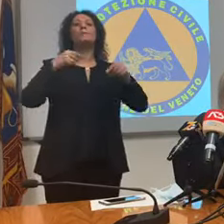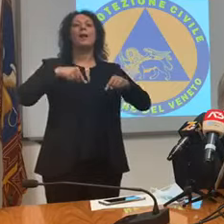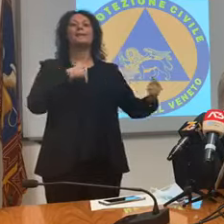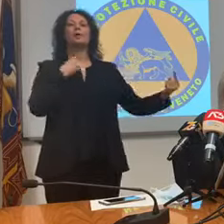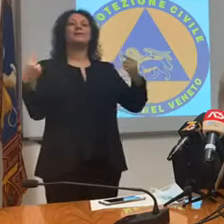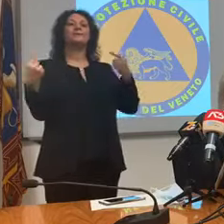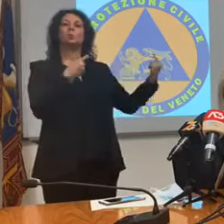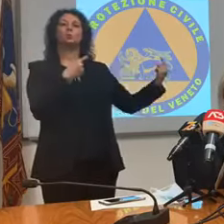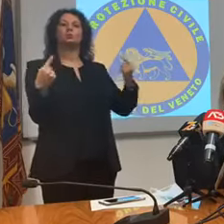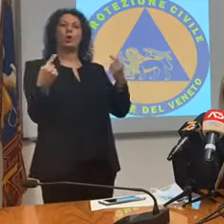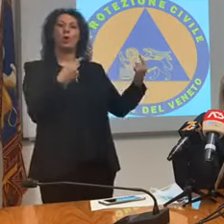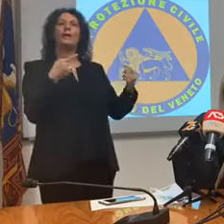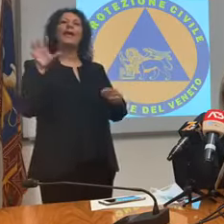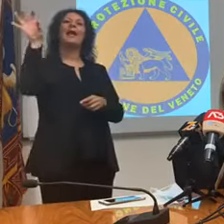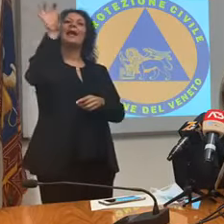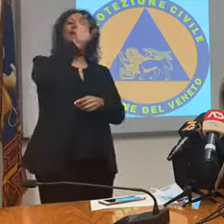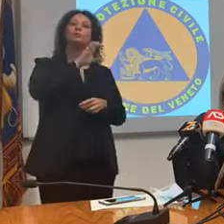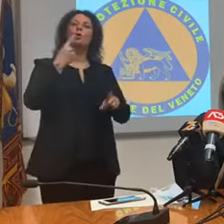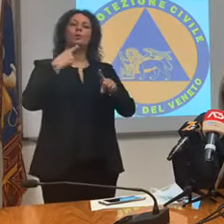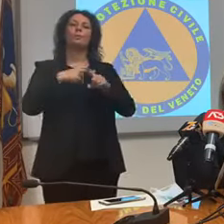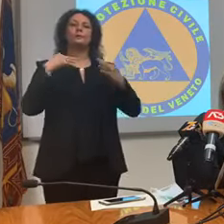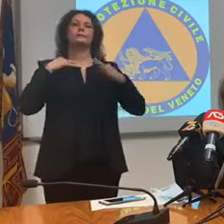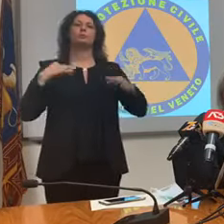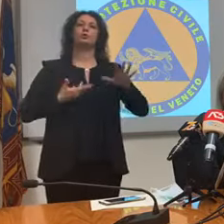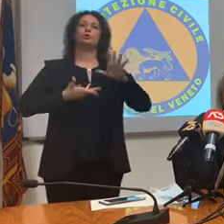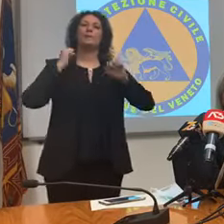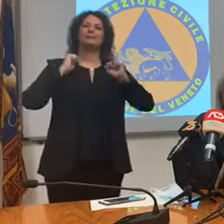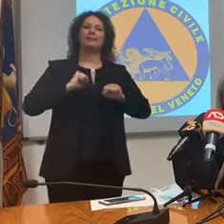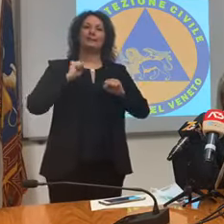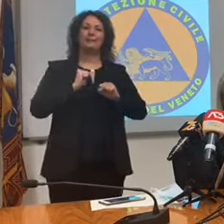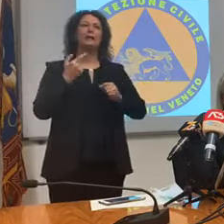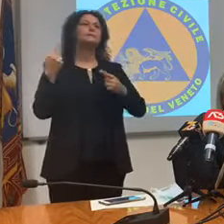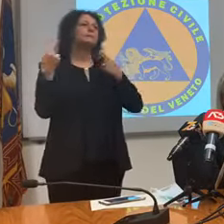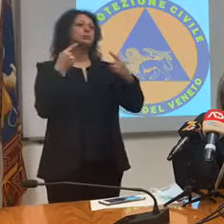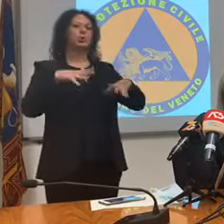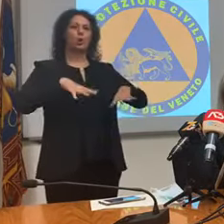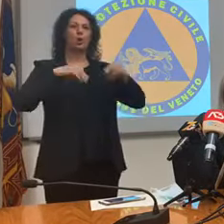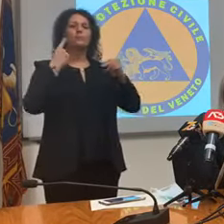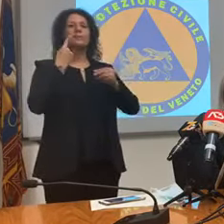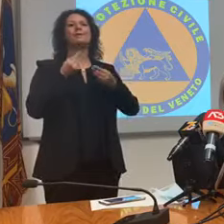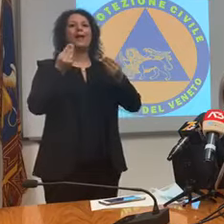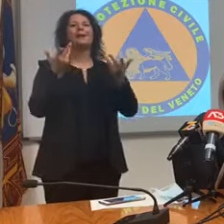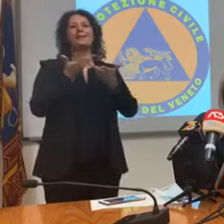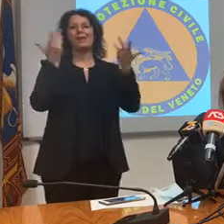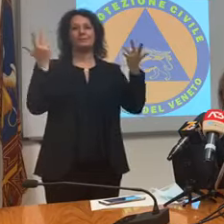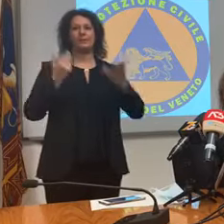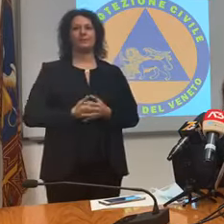Superiore di Sanità e con le altre regioni per chiarire una volta per tutte questa partita e poi dare anche a voi le indicazioni corrette.